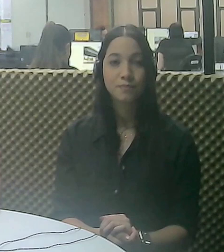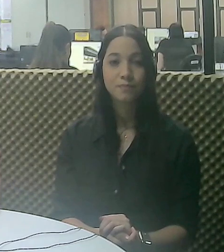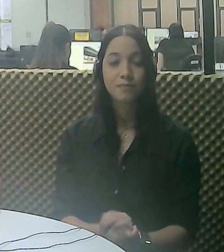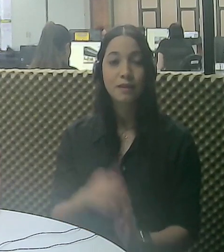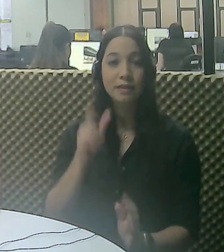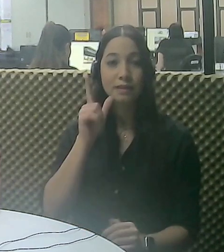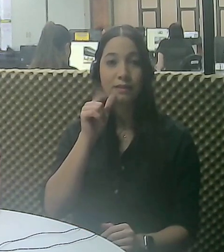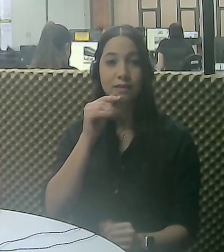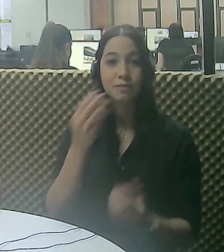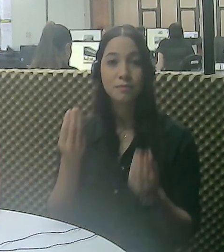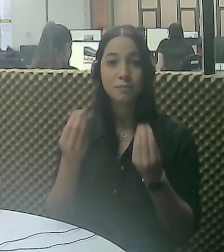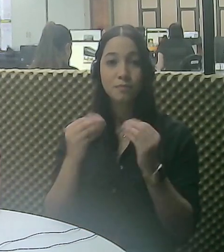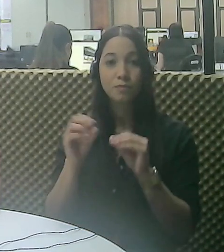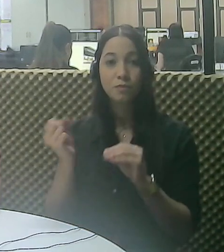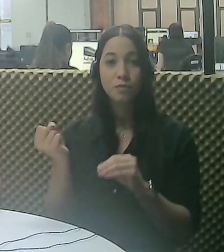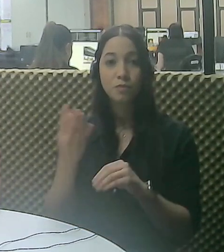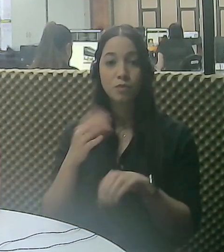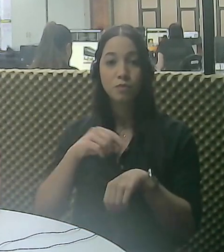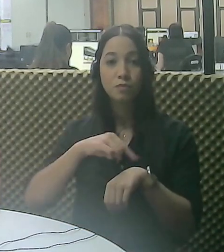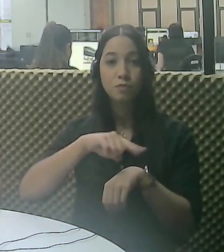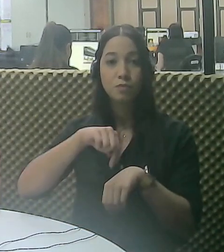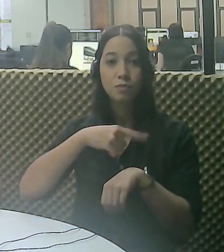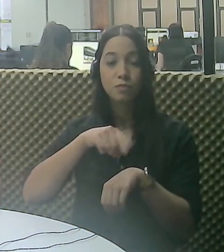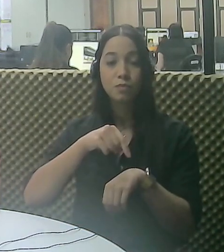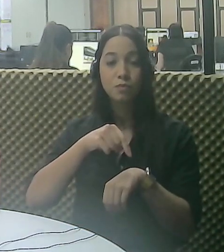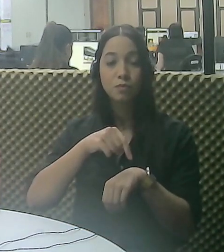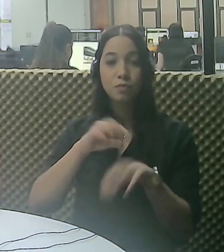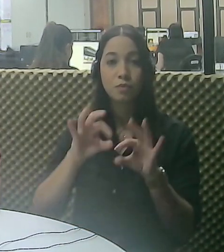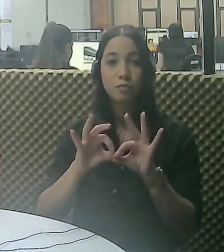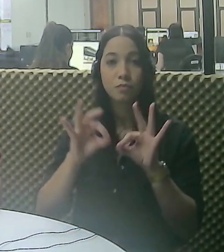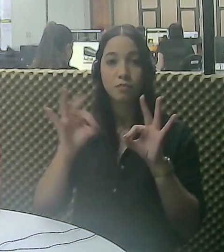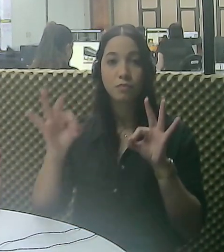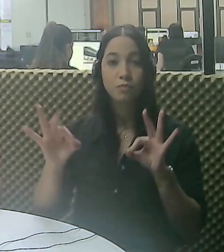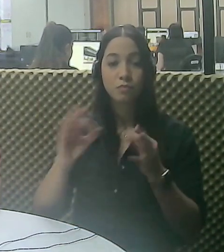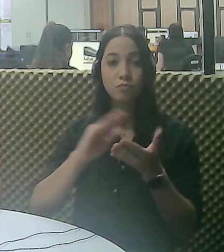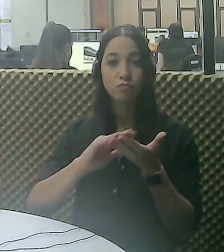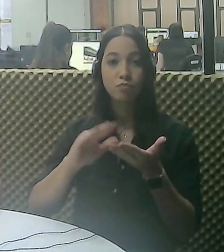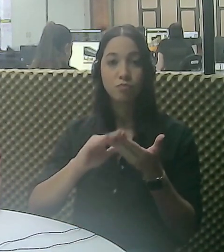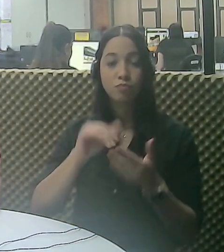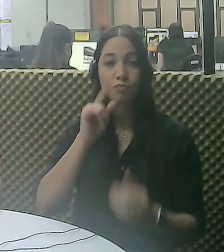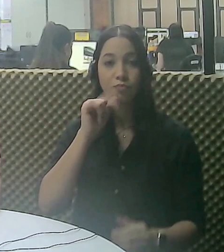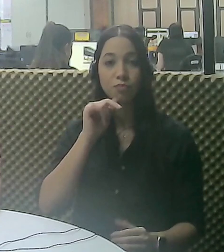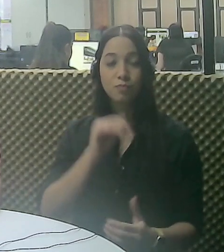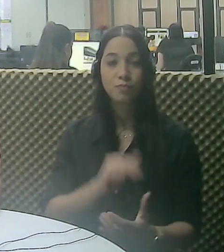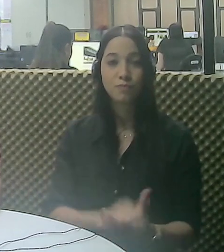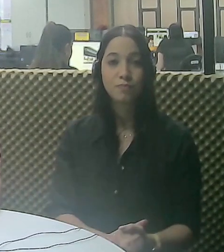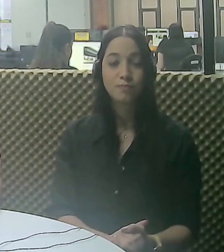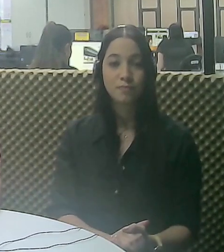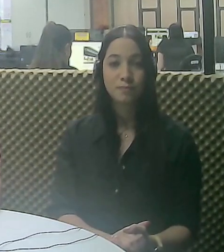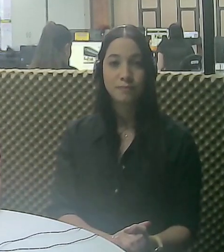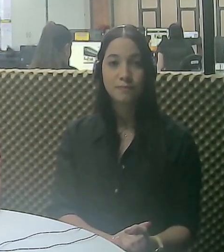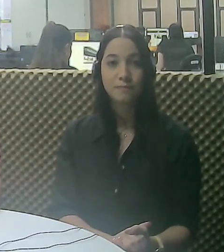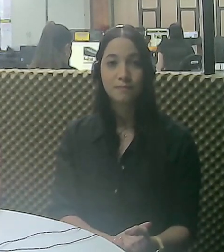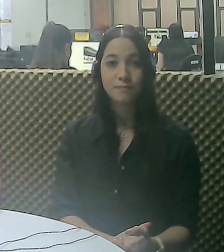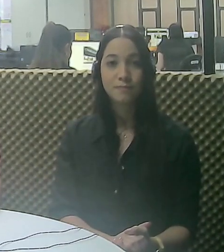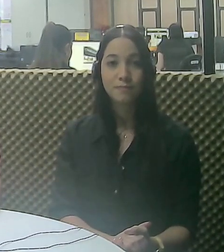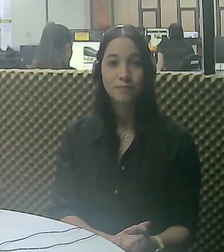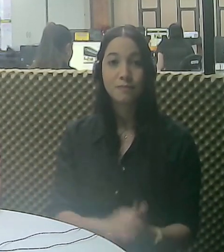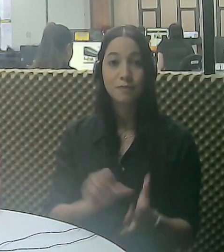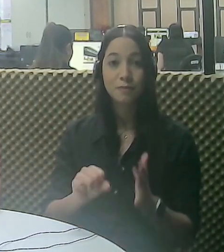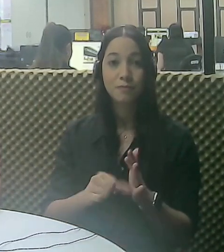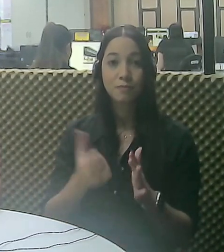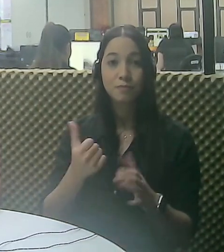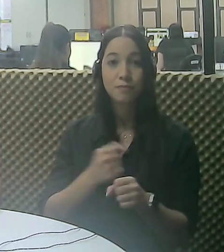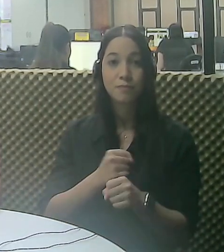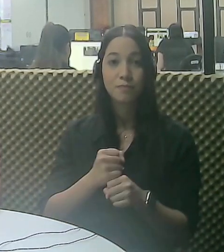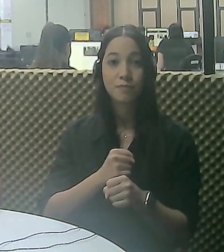Demai vai instalar novos hidrômetros com telemetria para grandes consumidores de água. E ainda, a primeira edição do